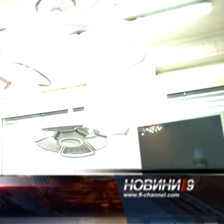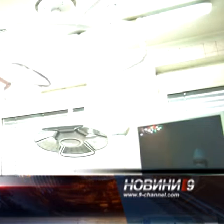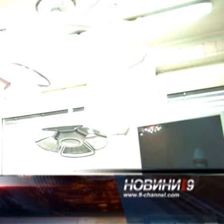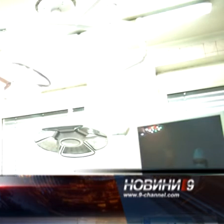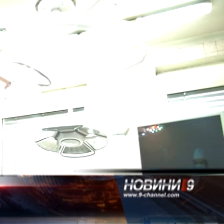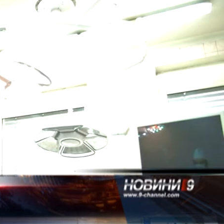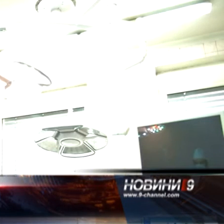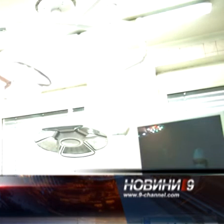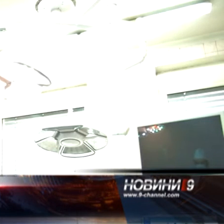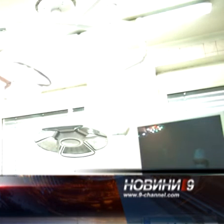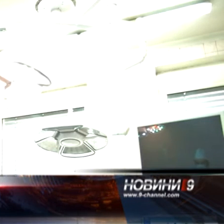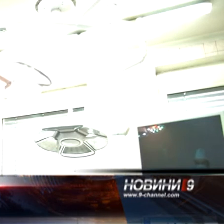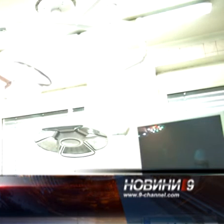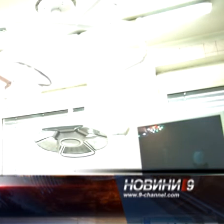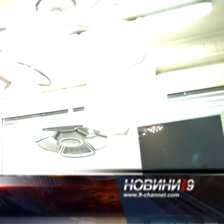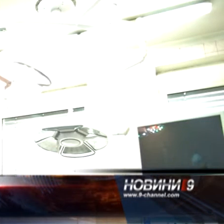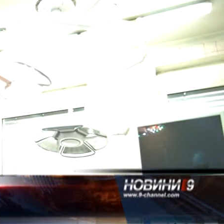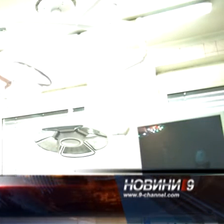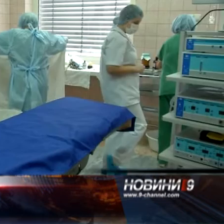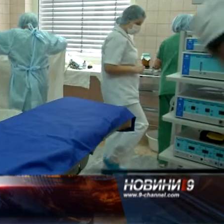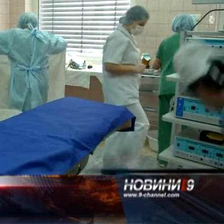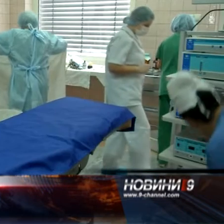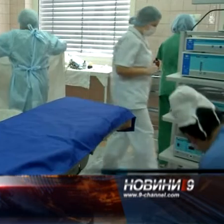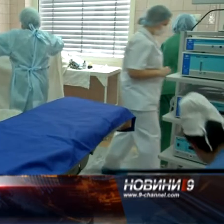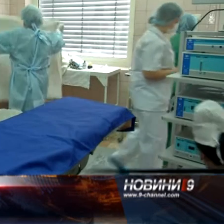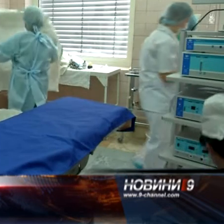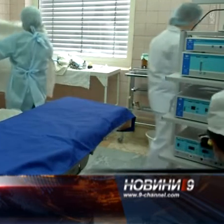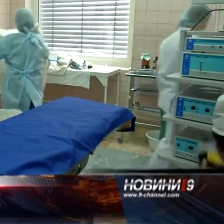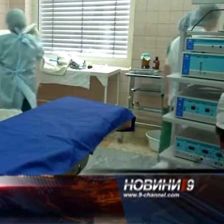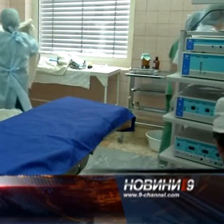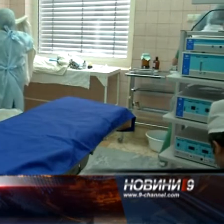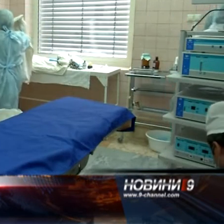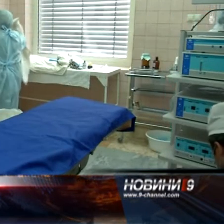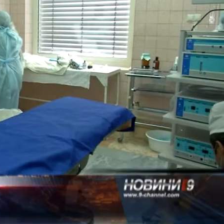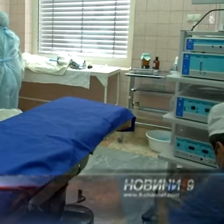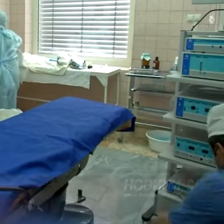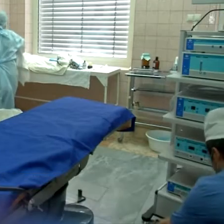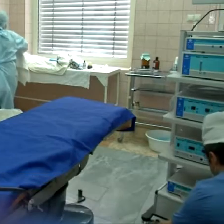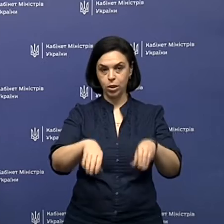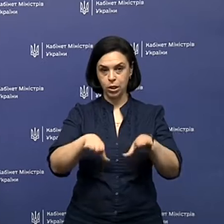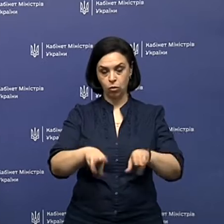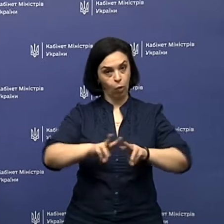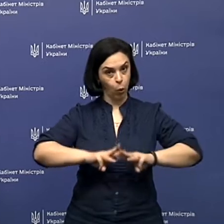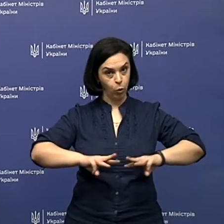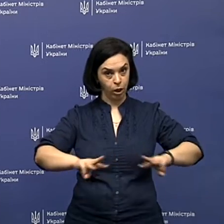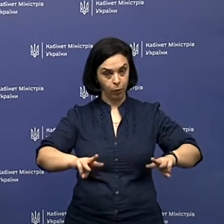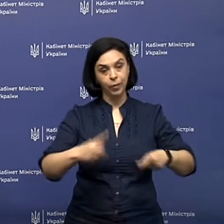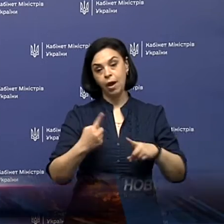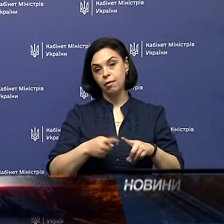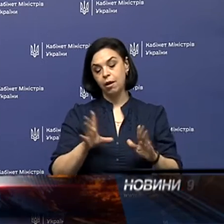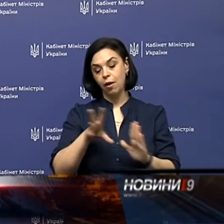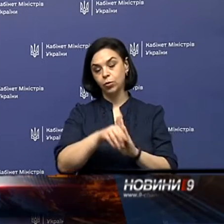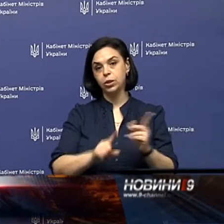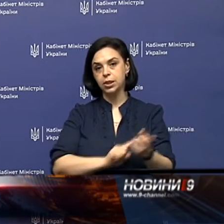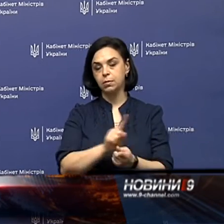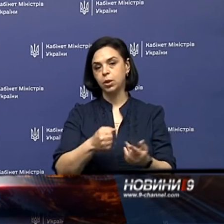Кабміну – поновлення планових операцій у лікарнях. Було прийнято постанову уряду, яка вносить